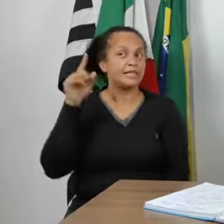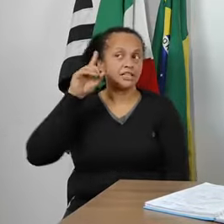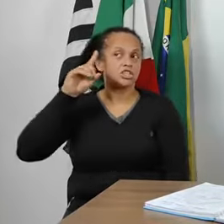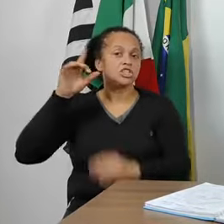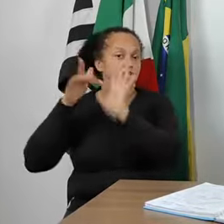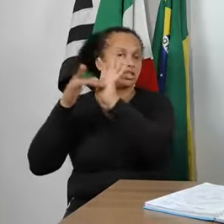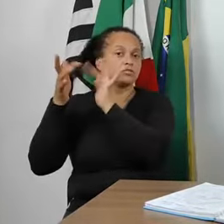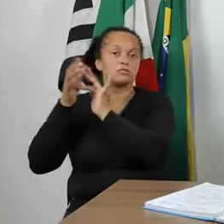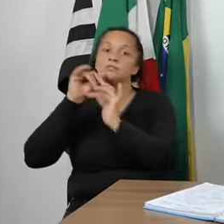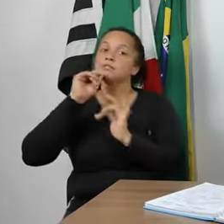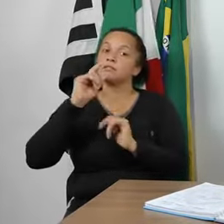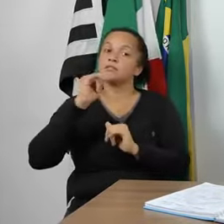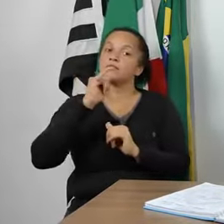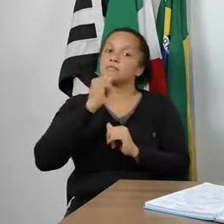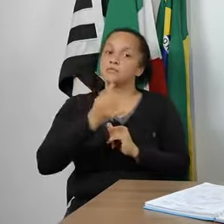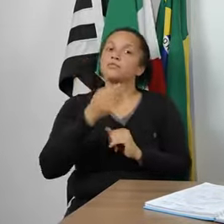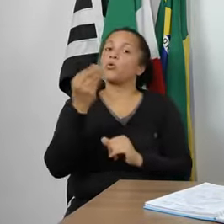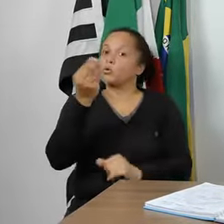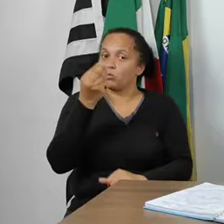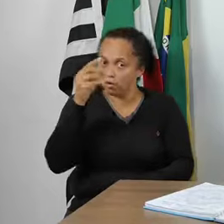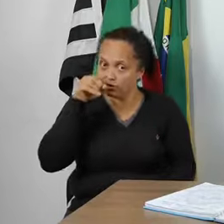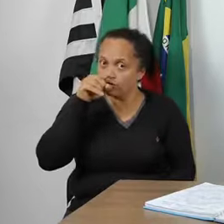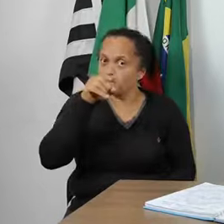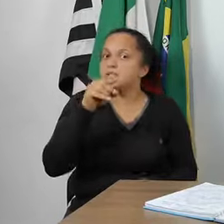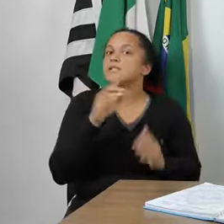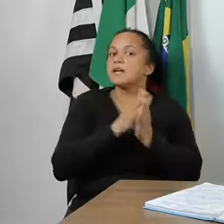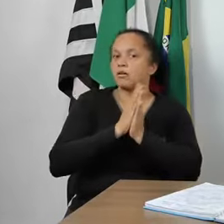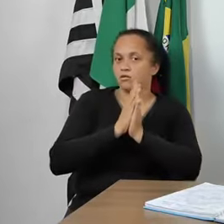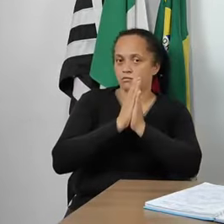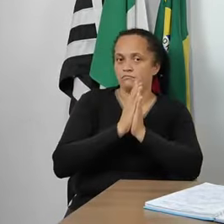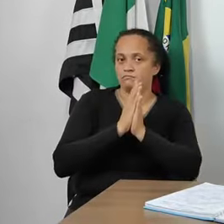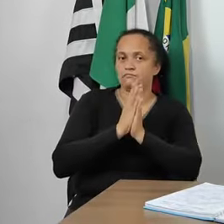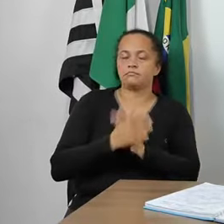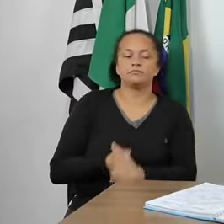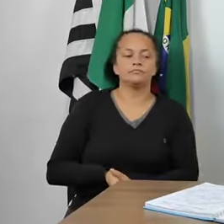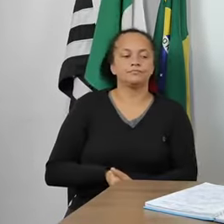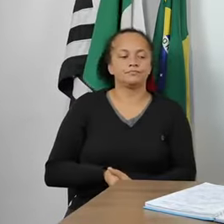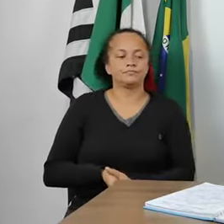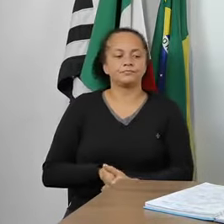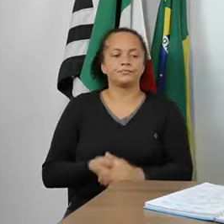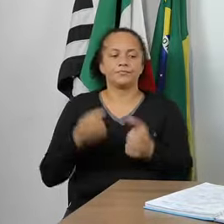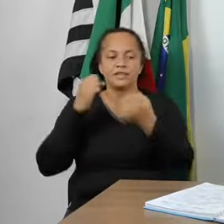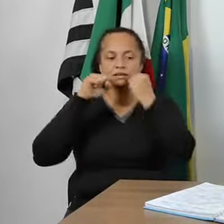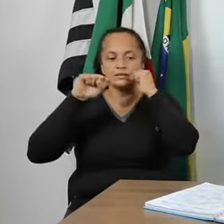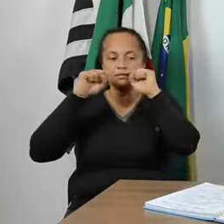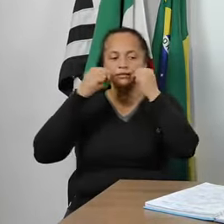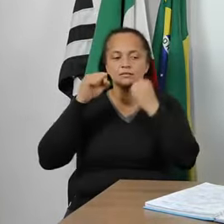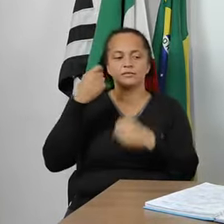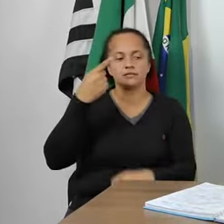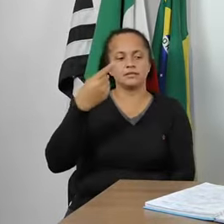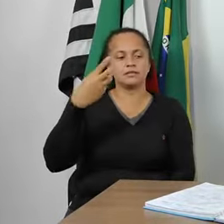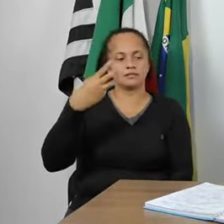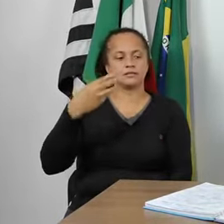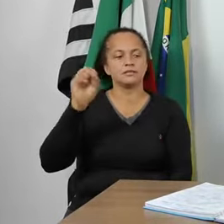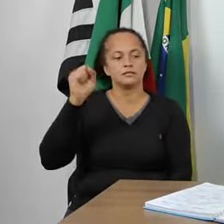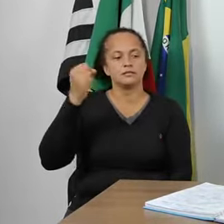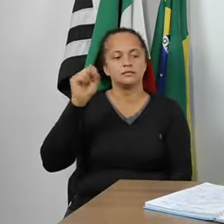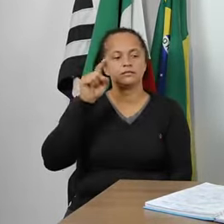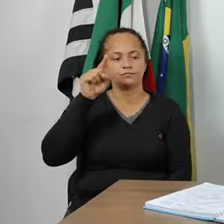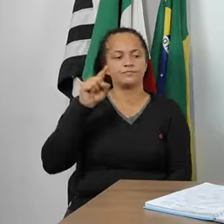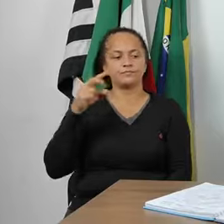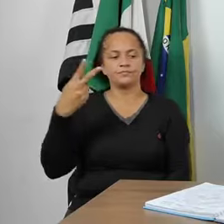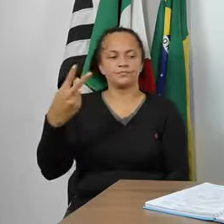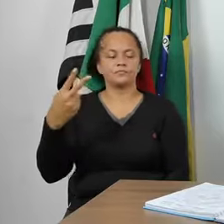orardes. Então, o Salmo 138, versículo 2, diz assim, voltado para o teu